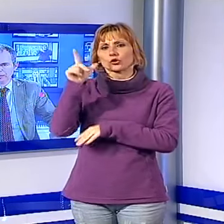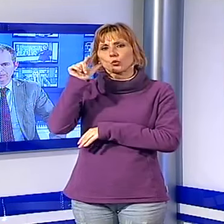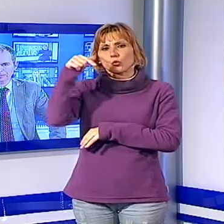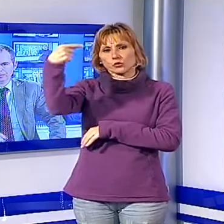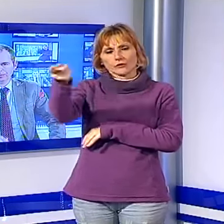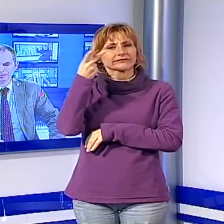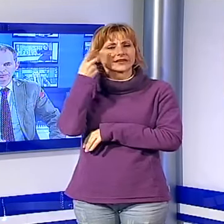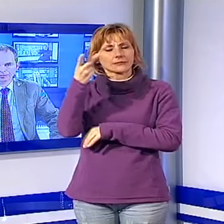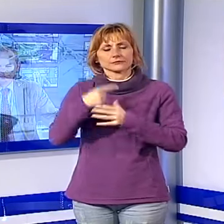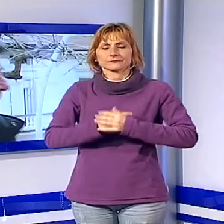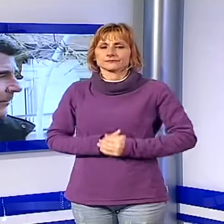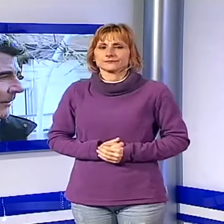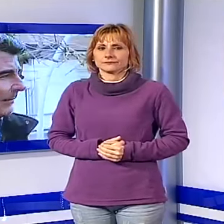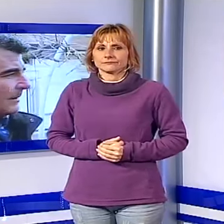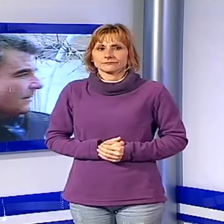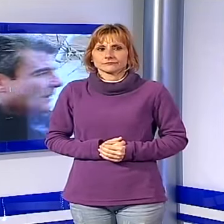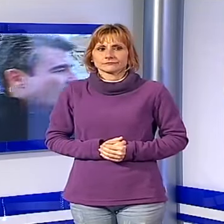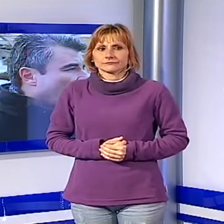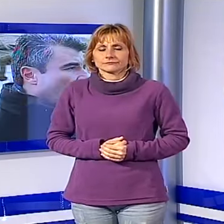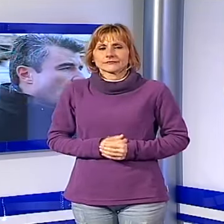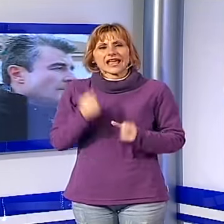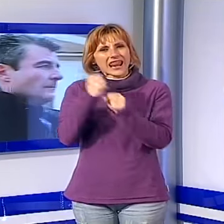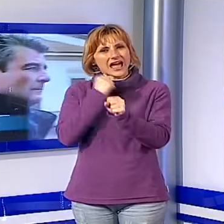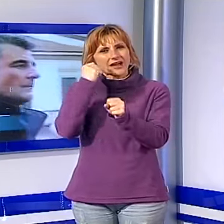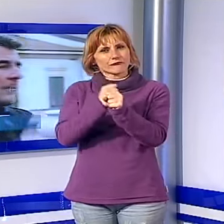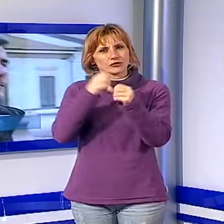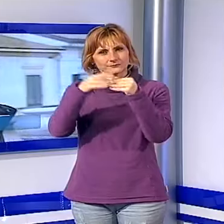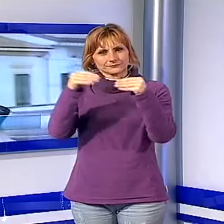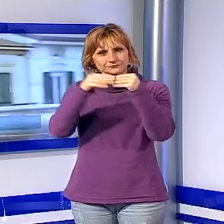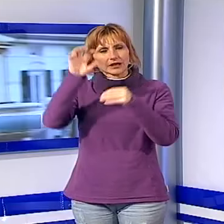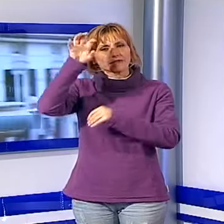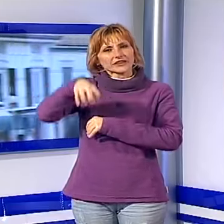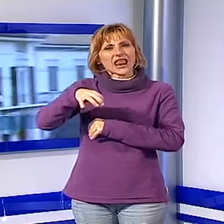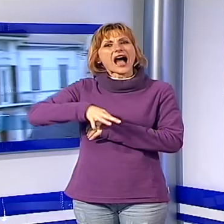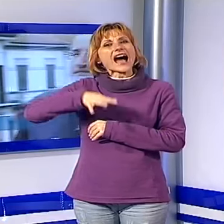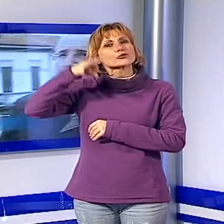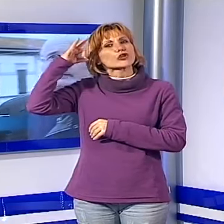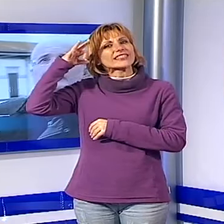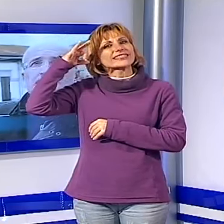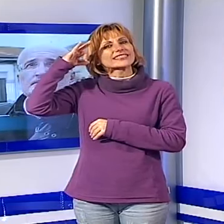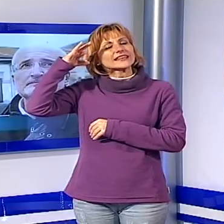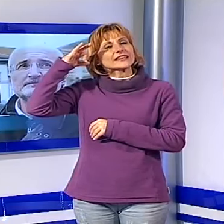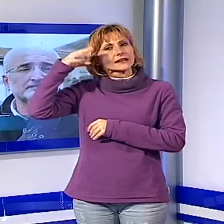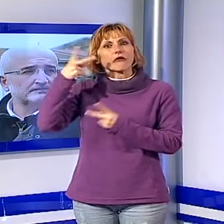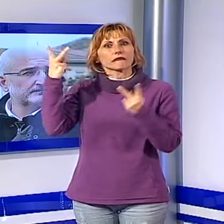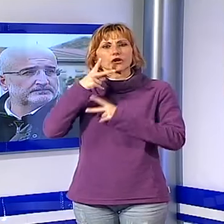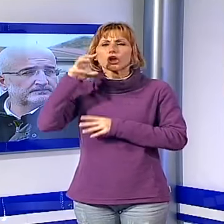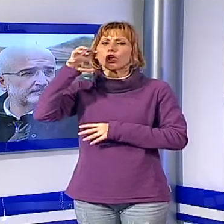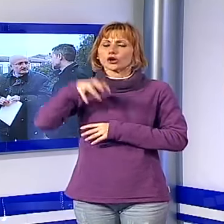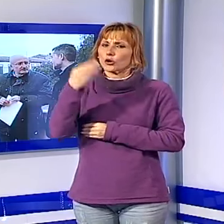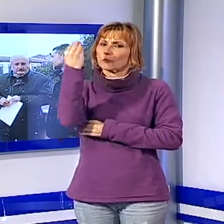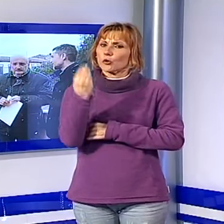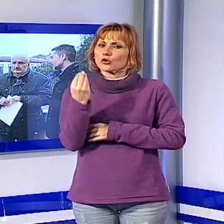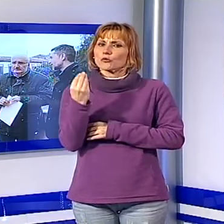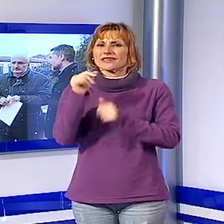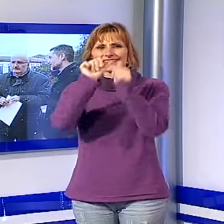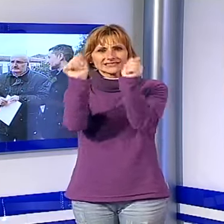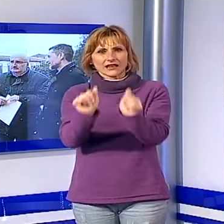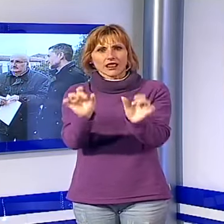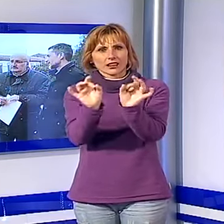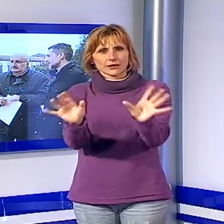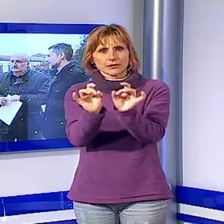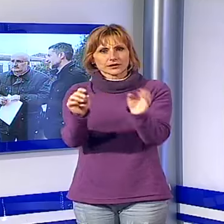Vediamo. Ripartono i lavori di restauro di Villa Argentina vero e proprio monumento allo stile Liberty nel bel